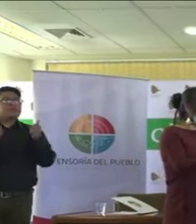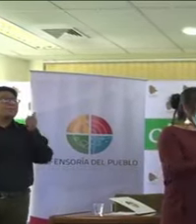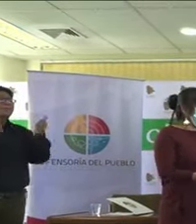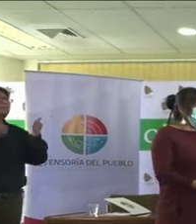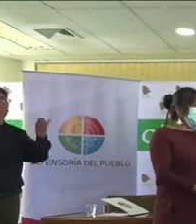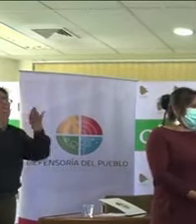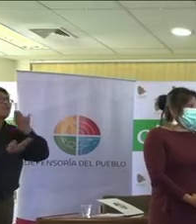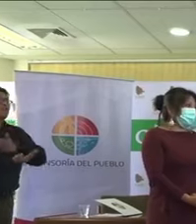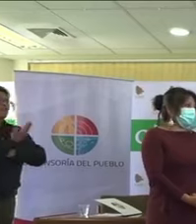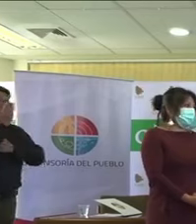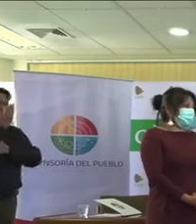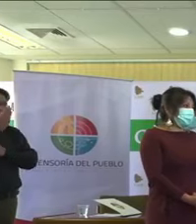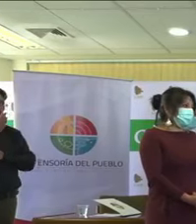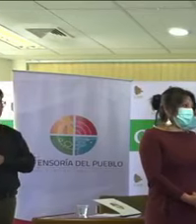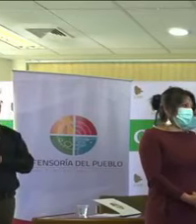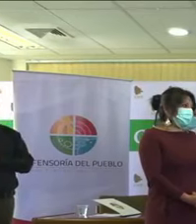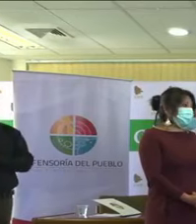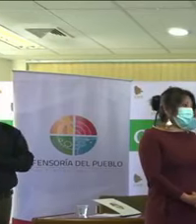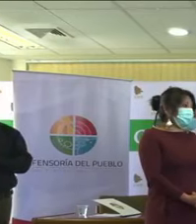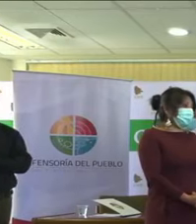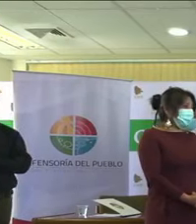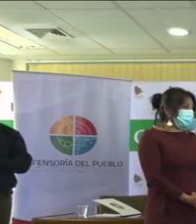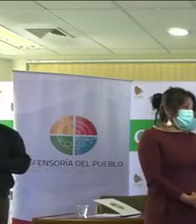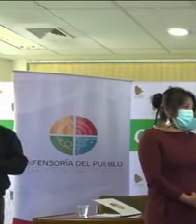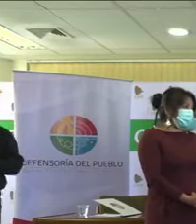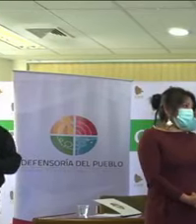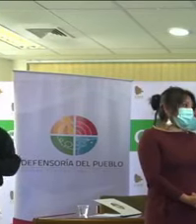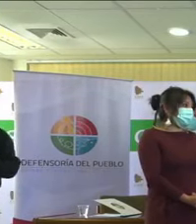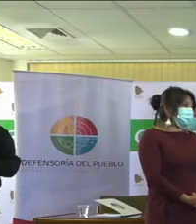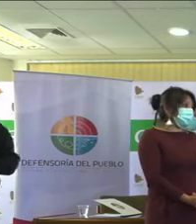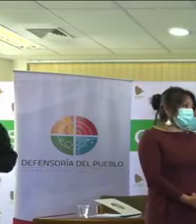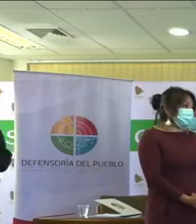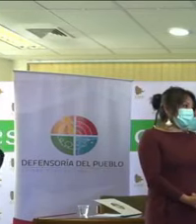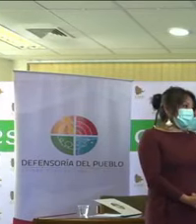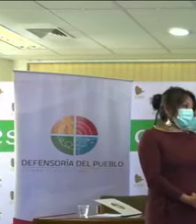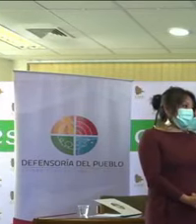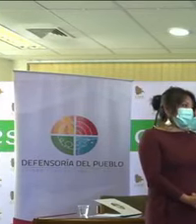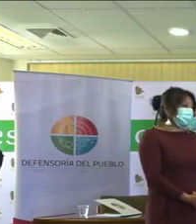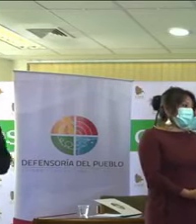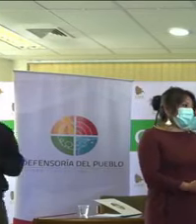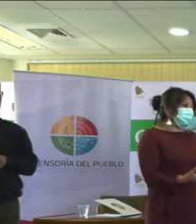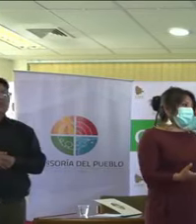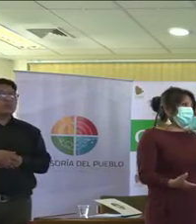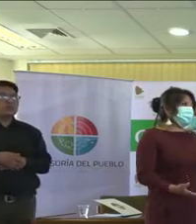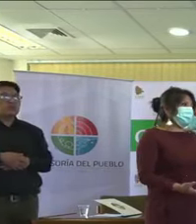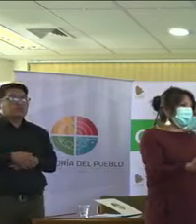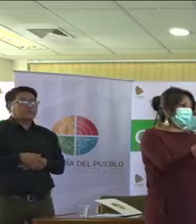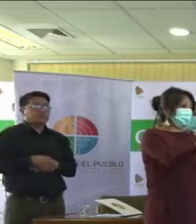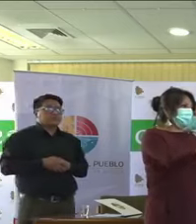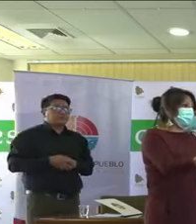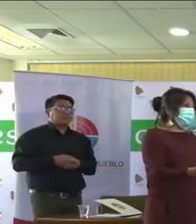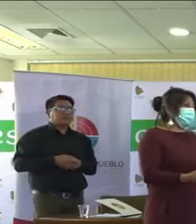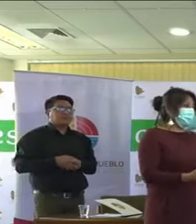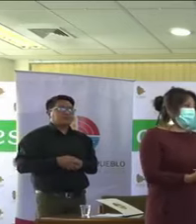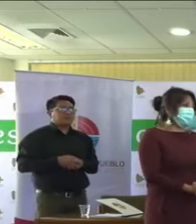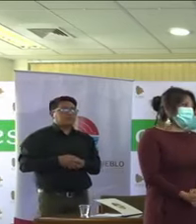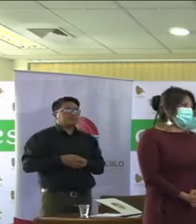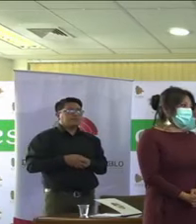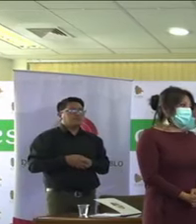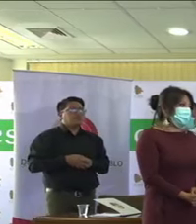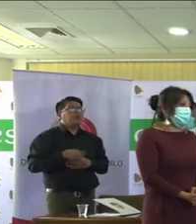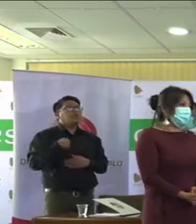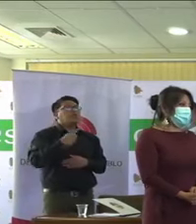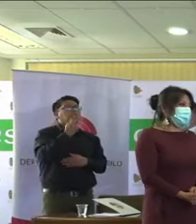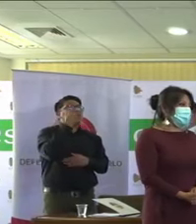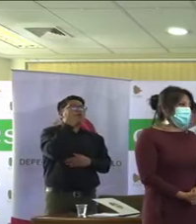Daisy, nos conocemos, conocemos su trabajo hace bastantes años, con seguridad vas a ser un ejemplo para